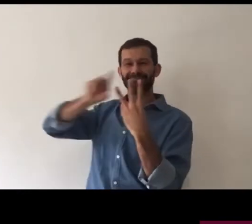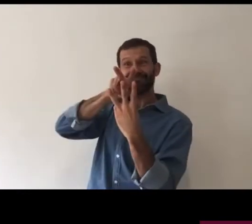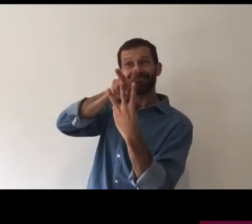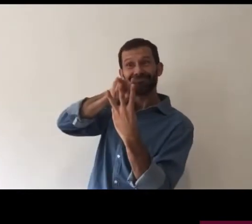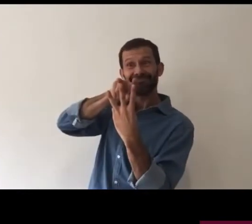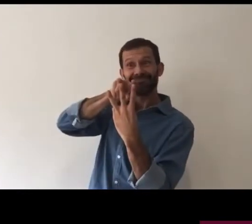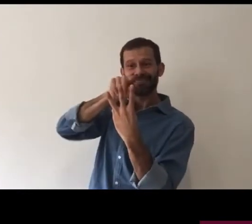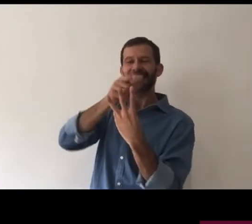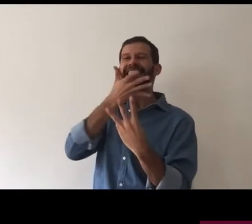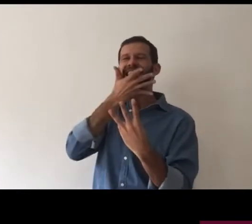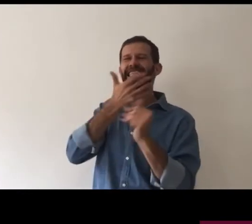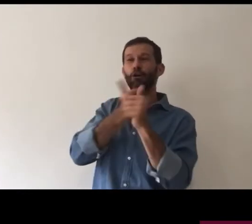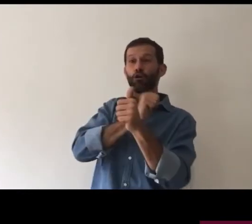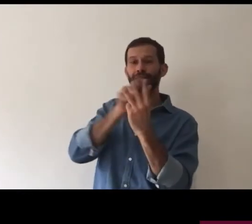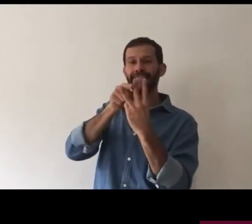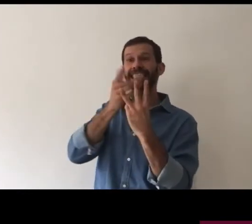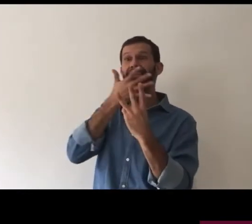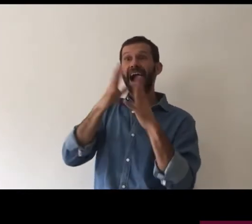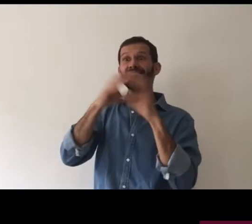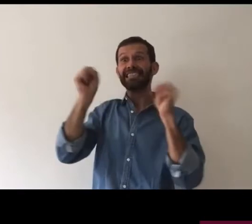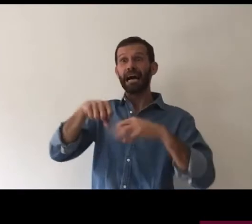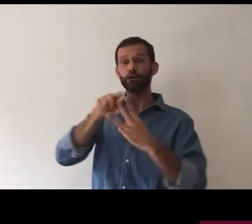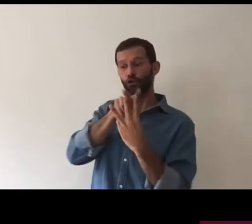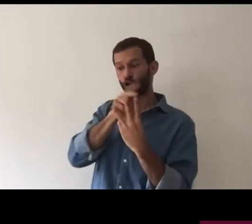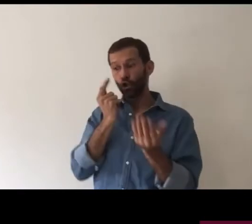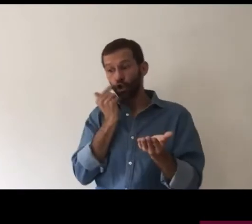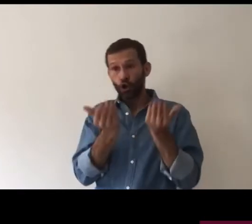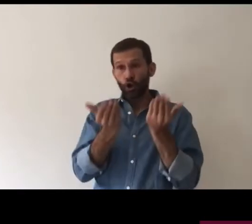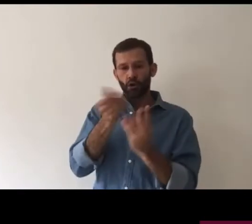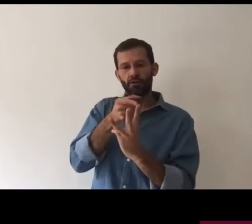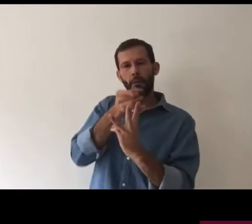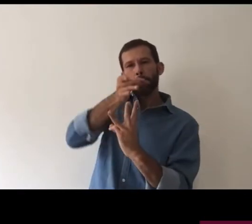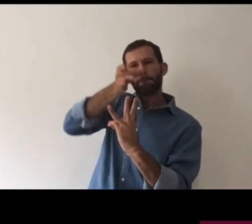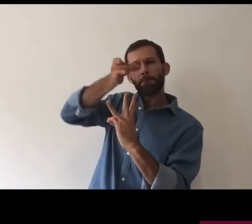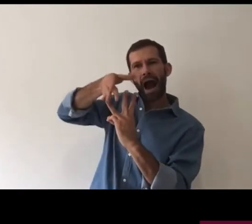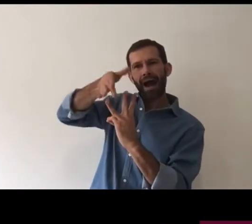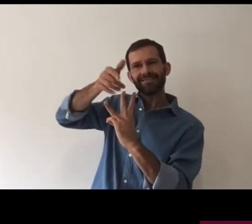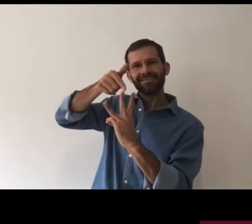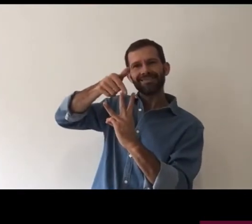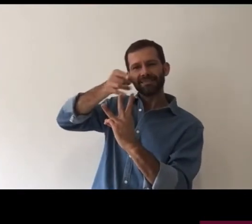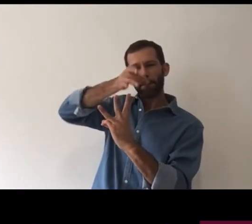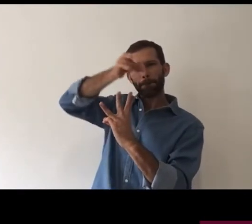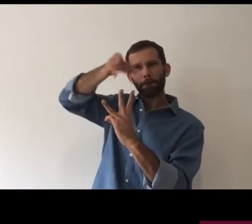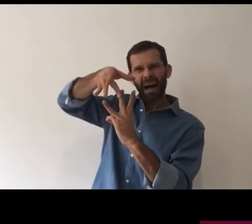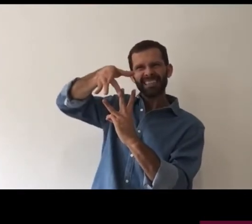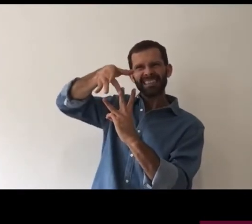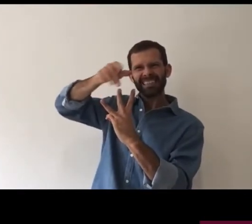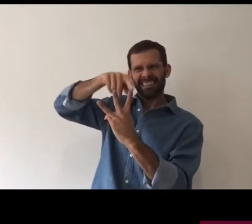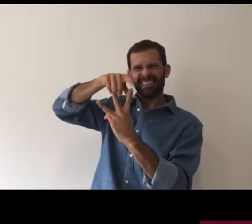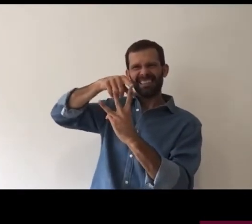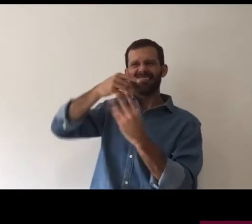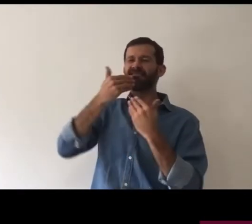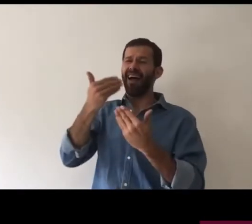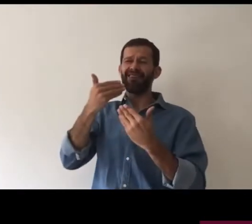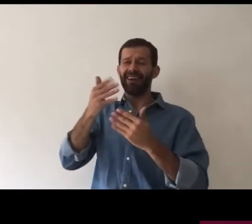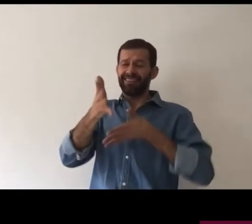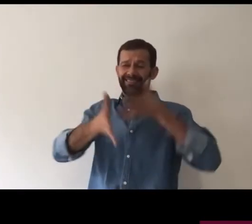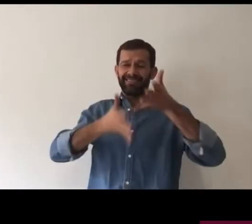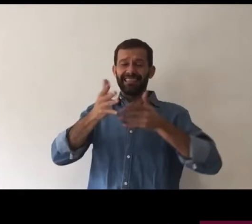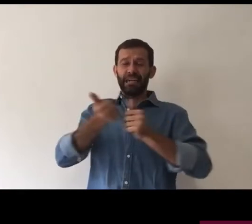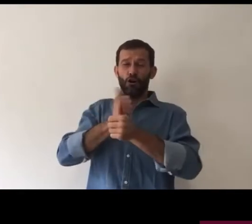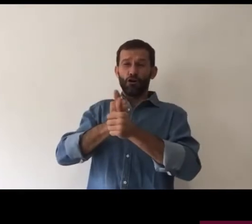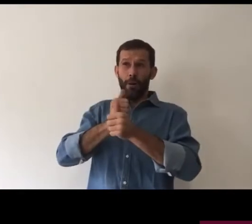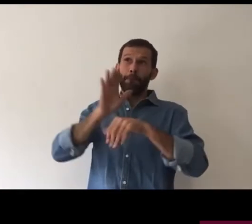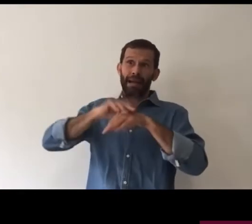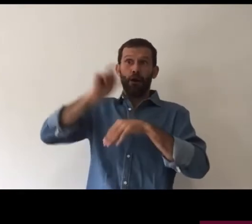evidente. Dejando también aquellos donde se añaden imágenes estáticas que no aportan,